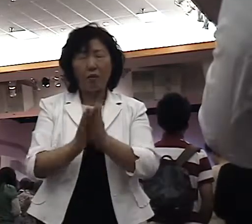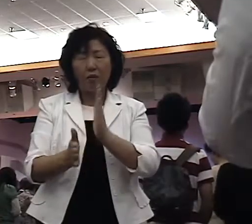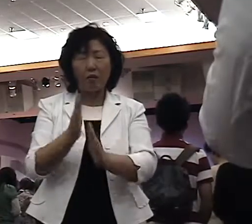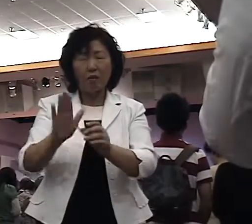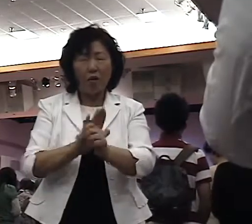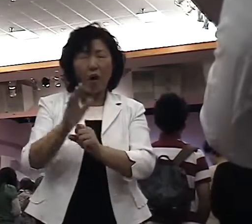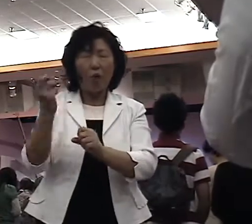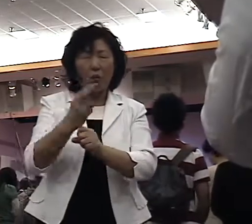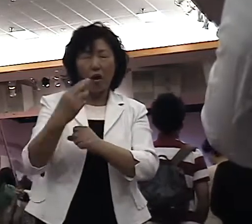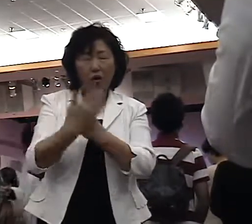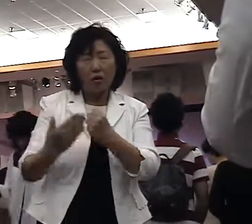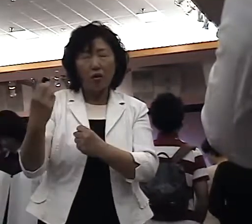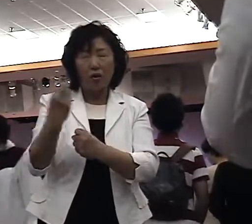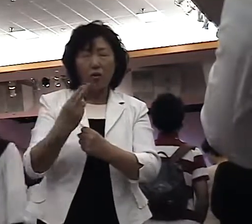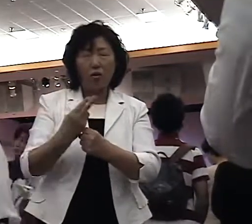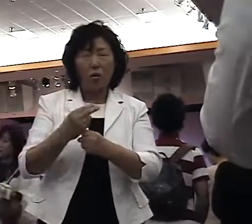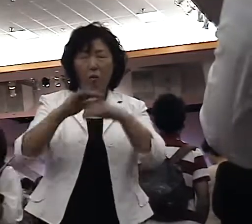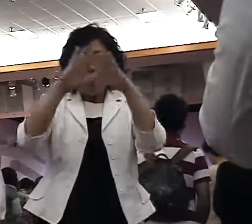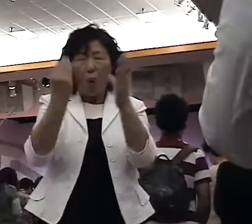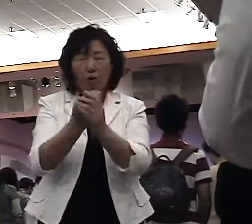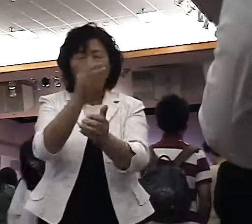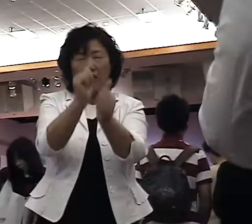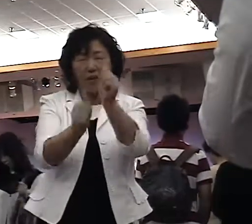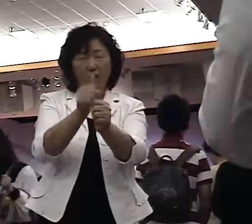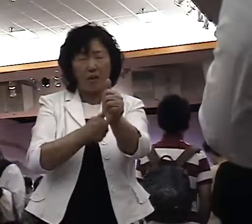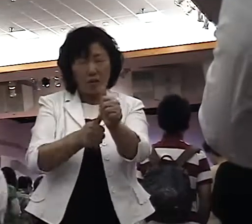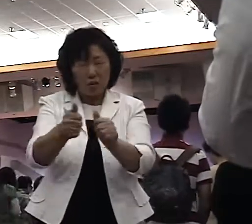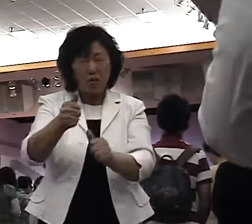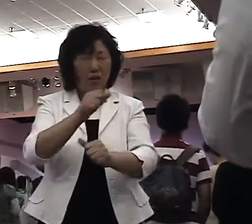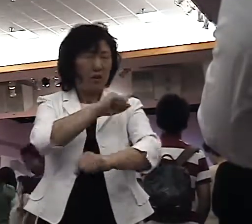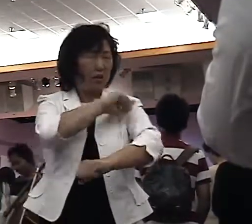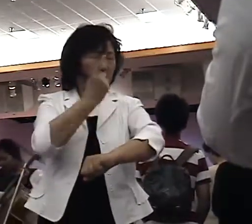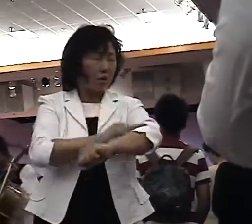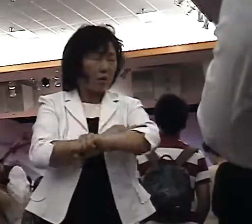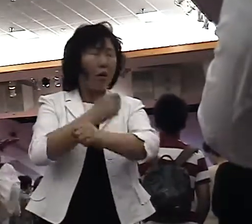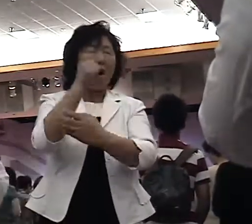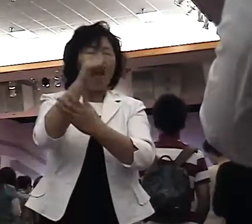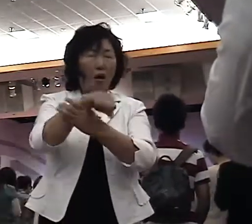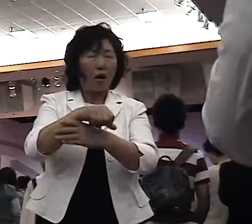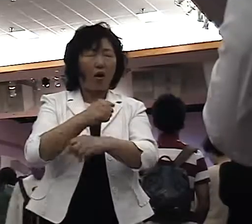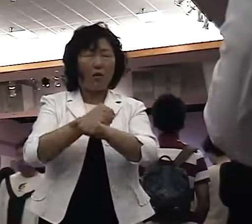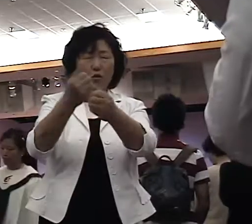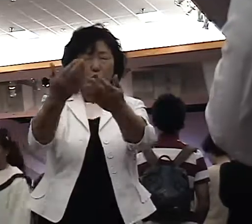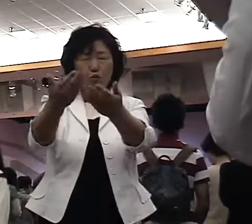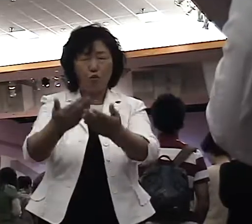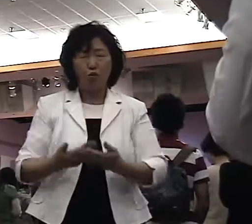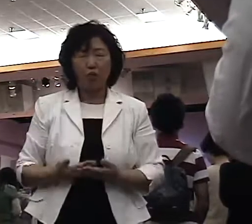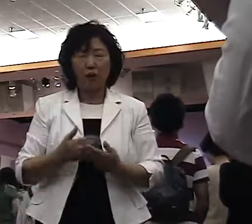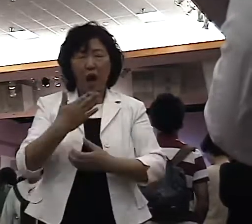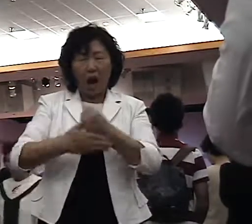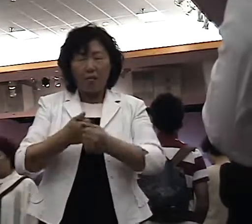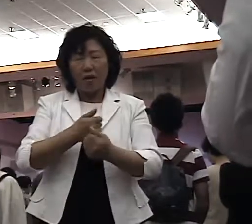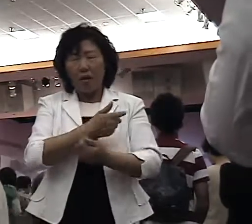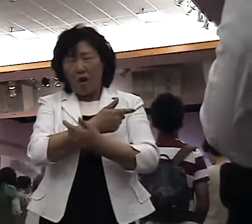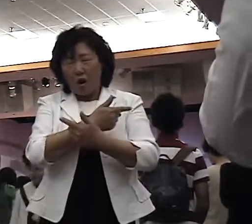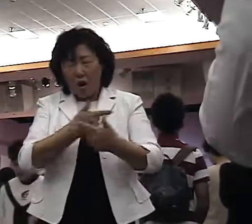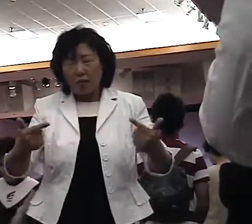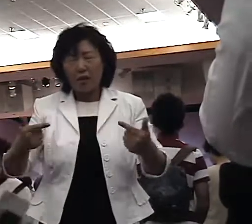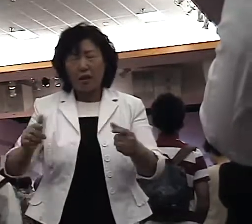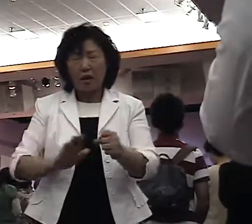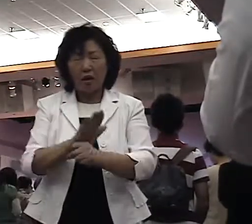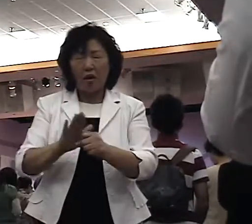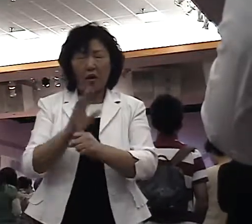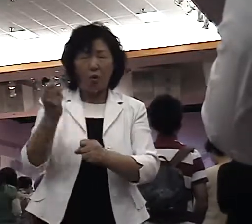은혜로 모든 시험을 이길 수 있는 능력까지 허락하여 주시는 하나님 아버지의 그 넘쳐난